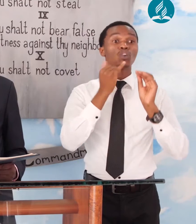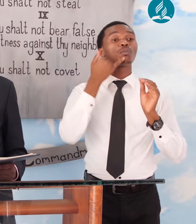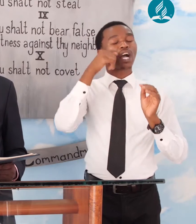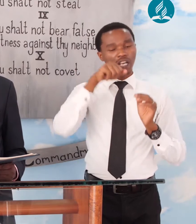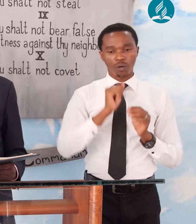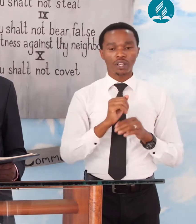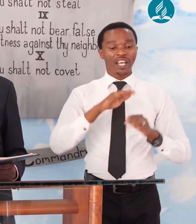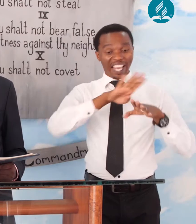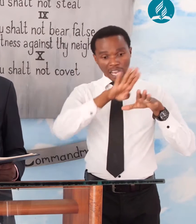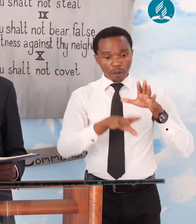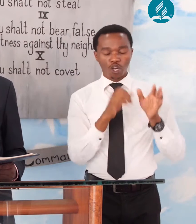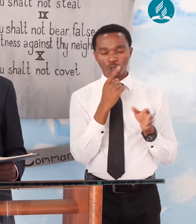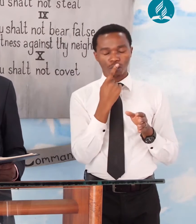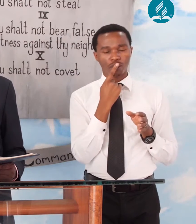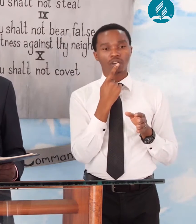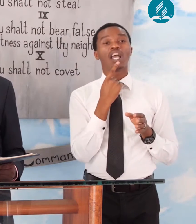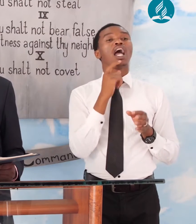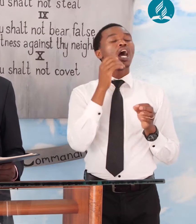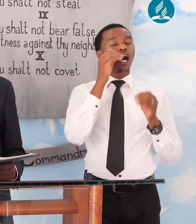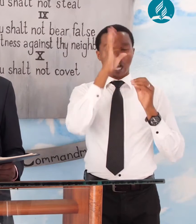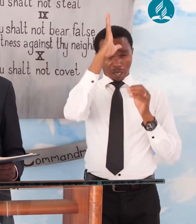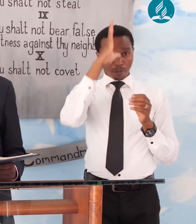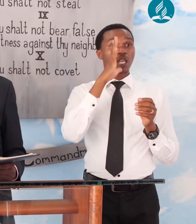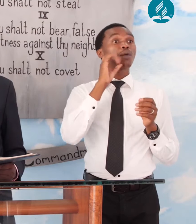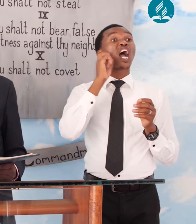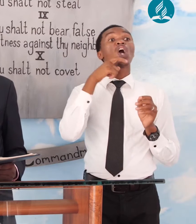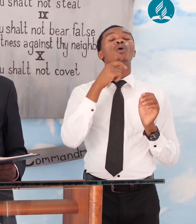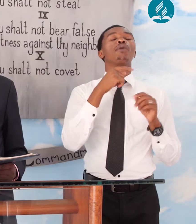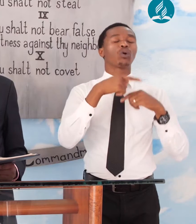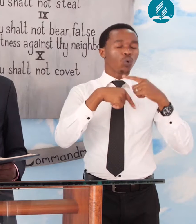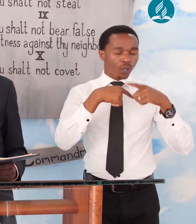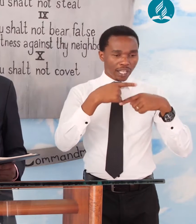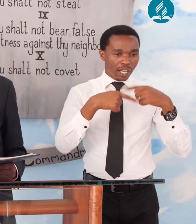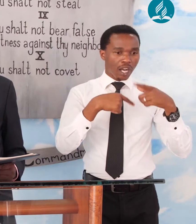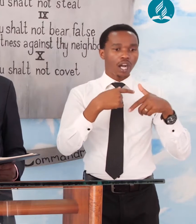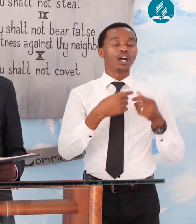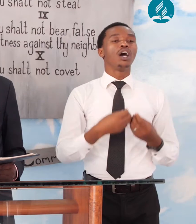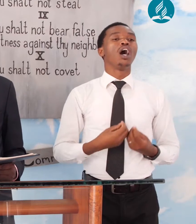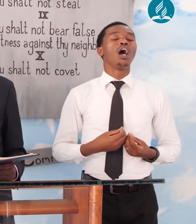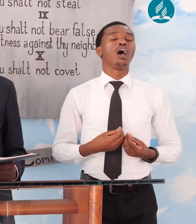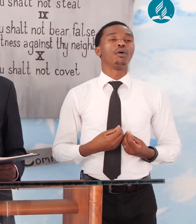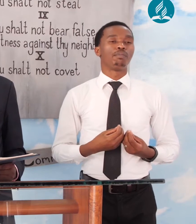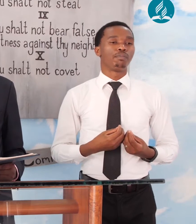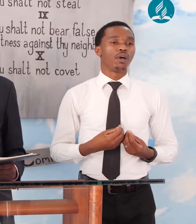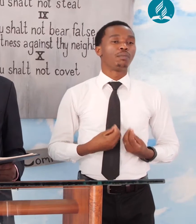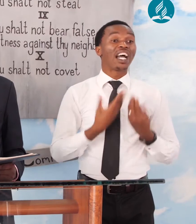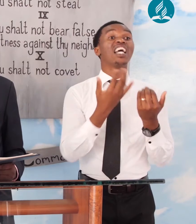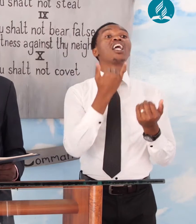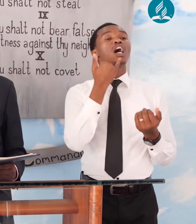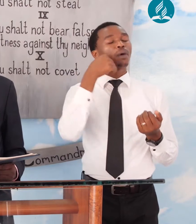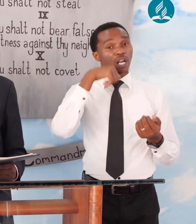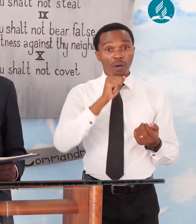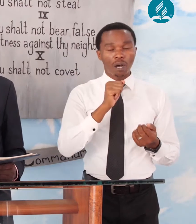ngo ababyeyi bakwiriye kujya bacyana abana babo ku by'Imana yategetse